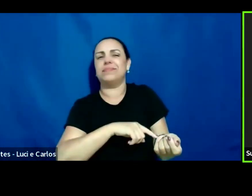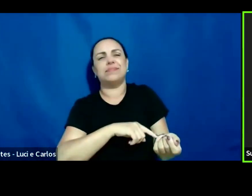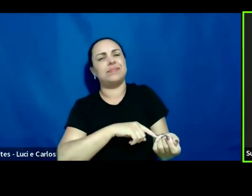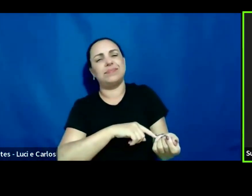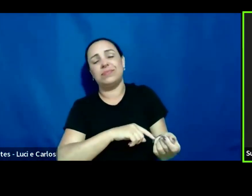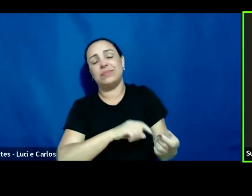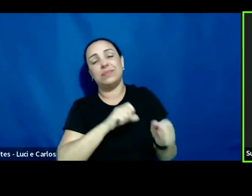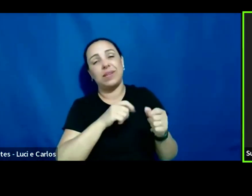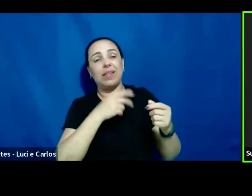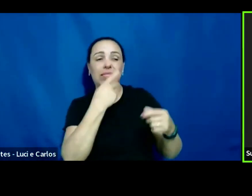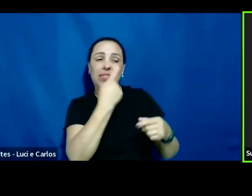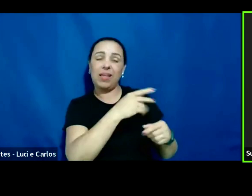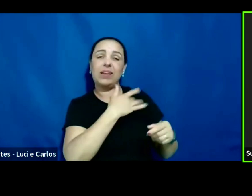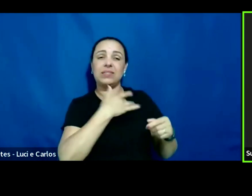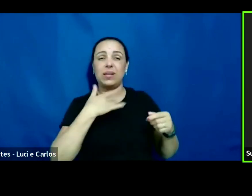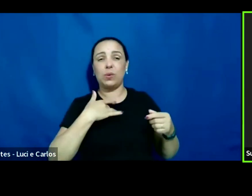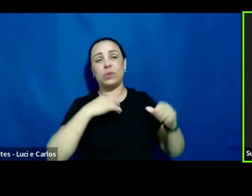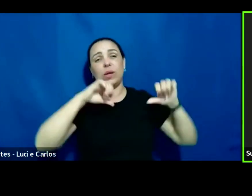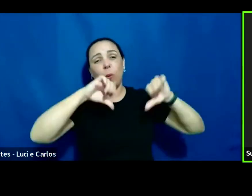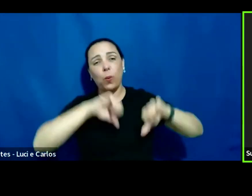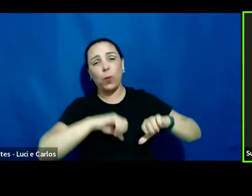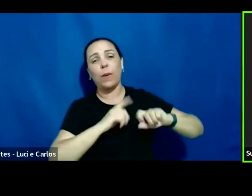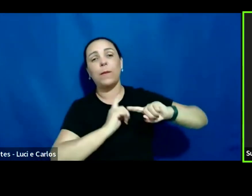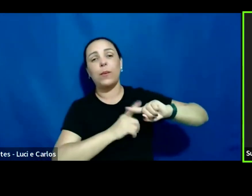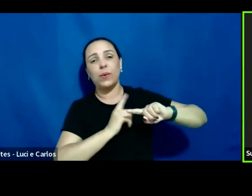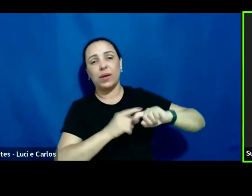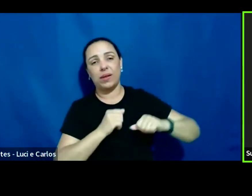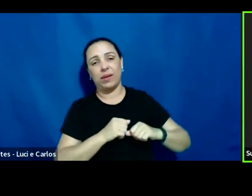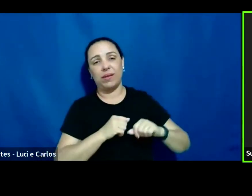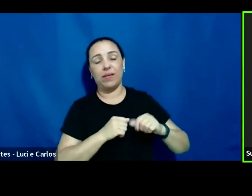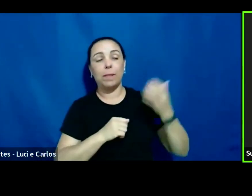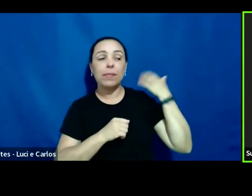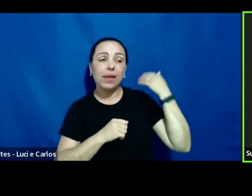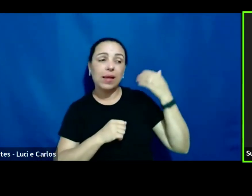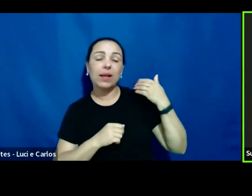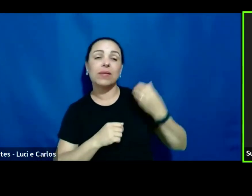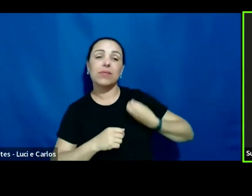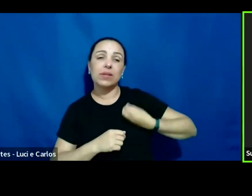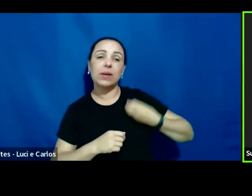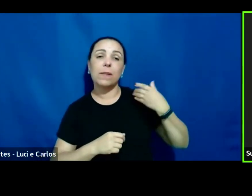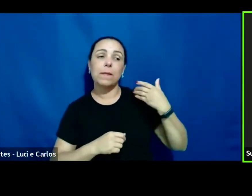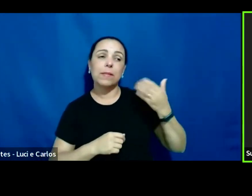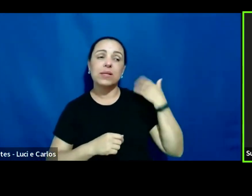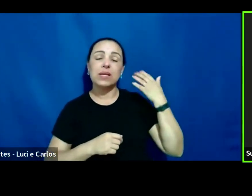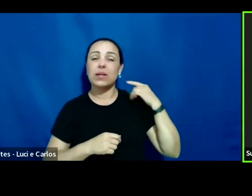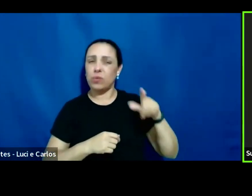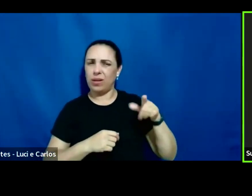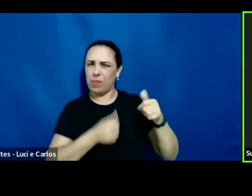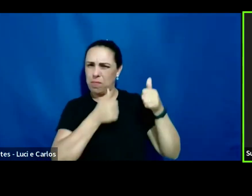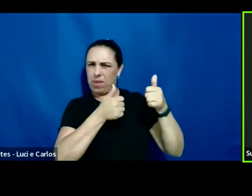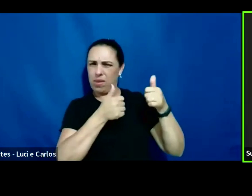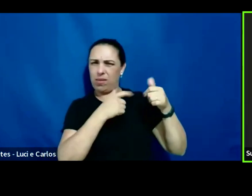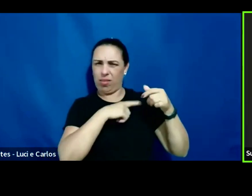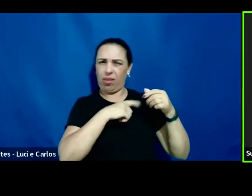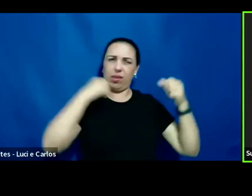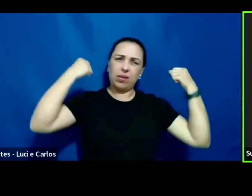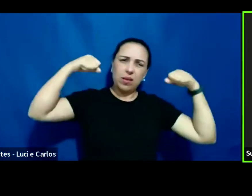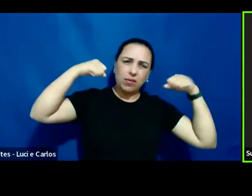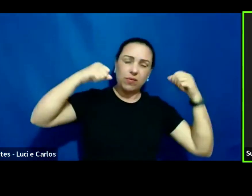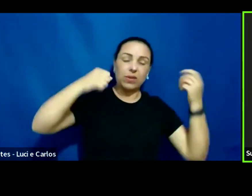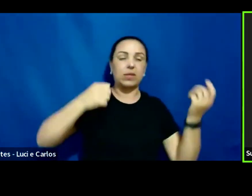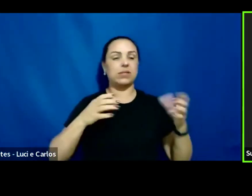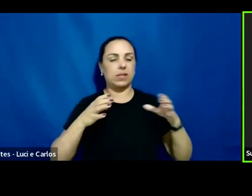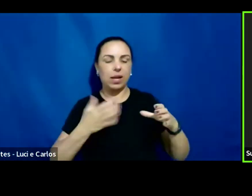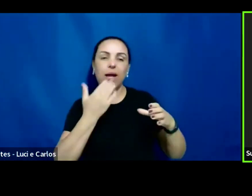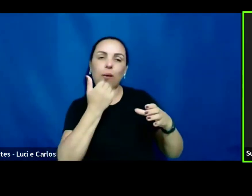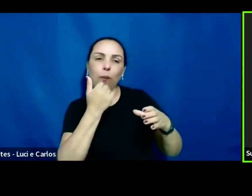ter consequências boas ou pode ter consequências ruins. Se você leva uma vida saudável, pratica atividade física, se expõe